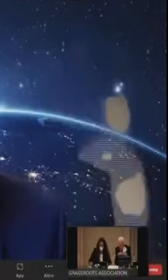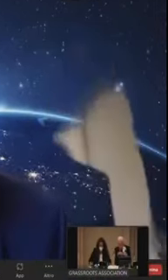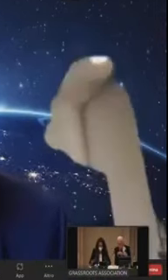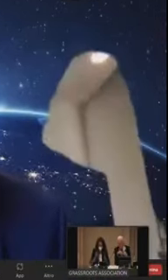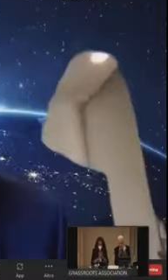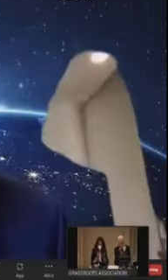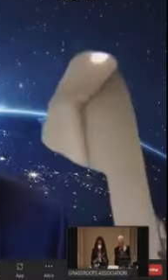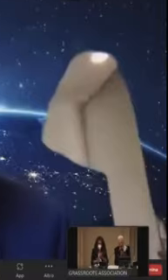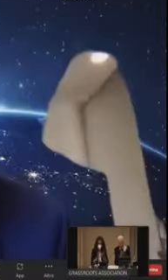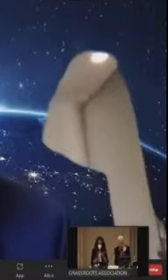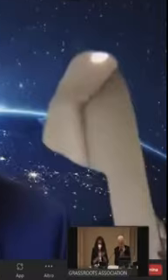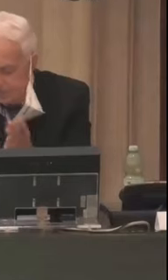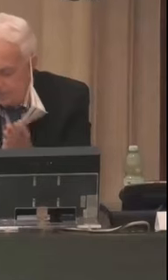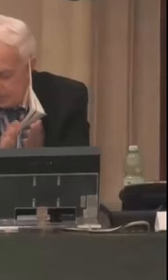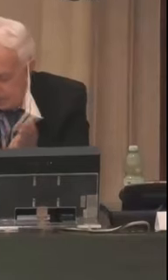Arrivederci.